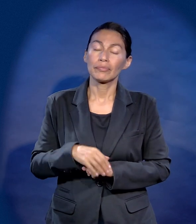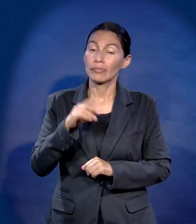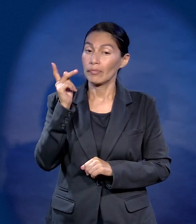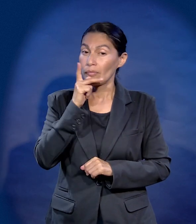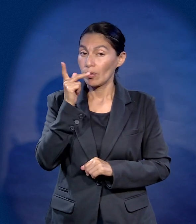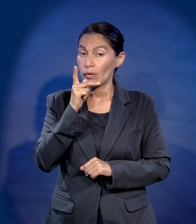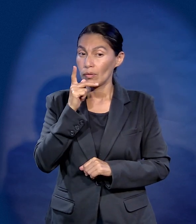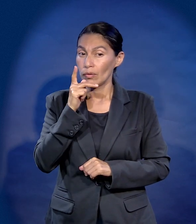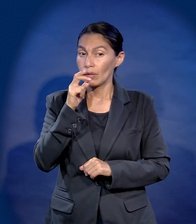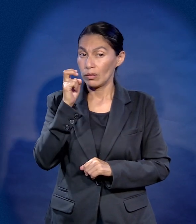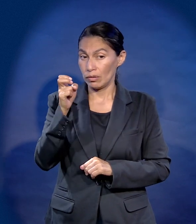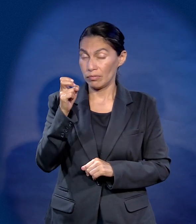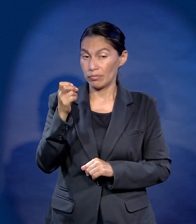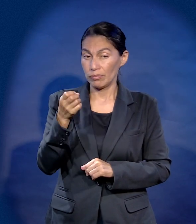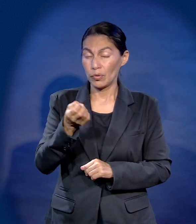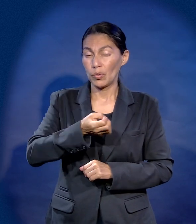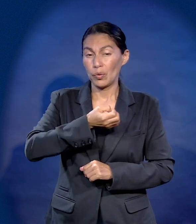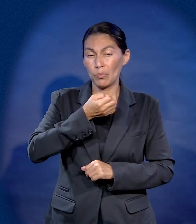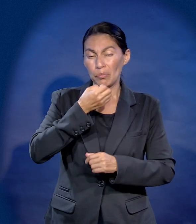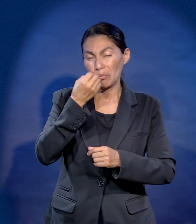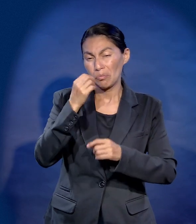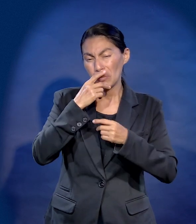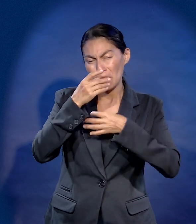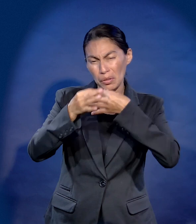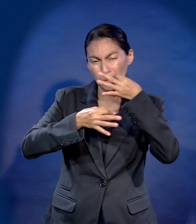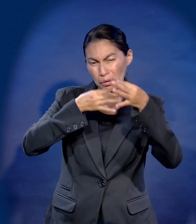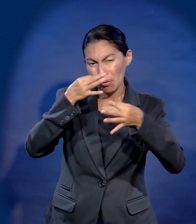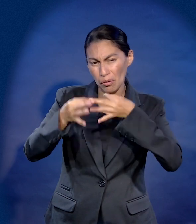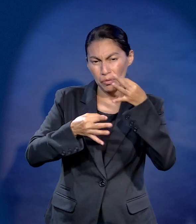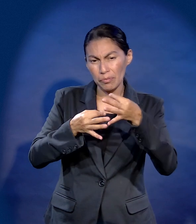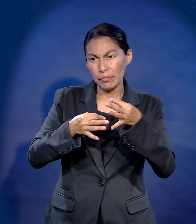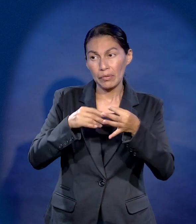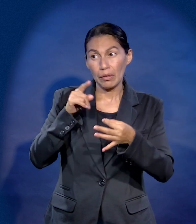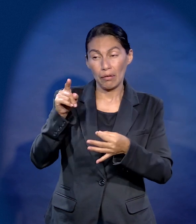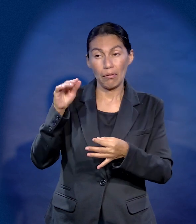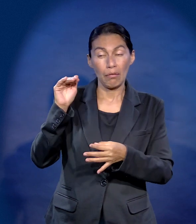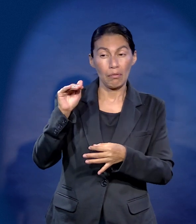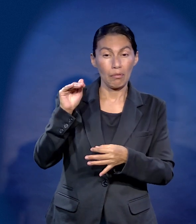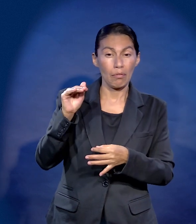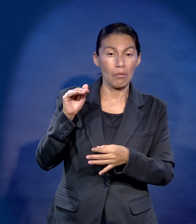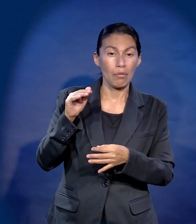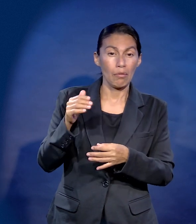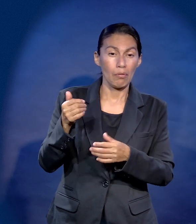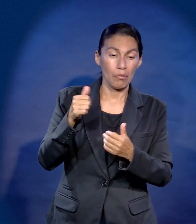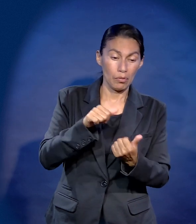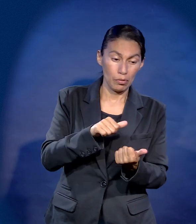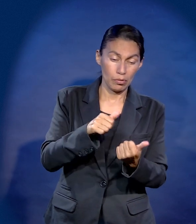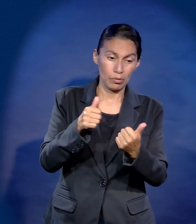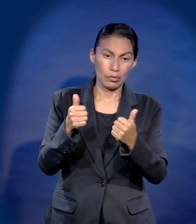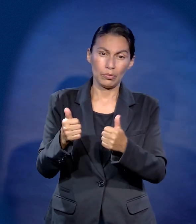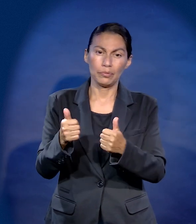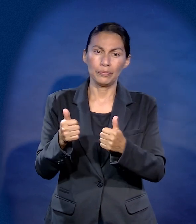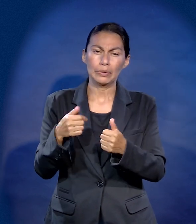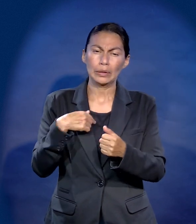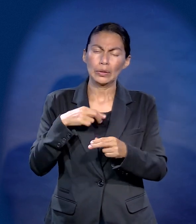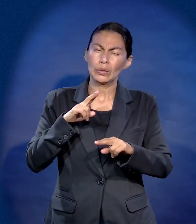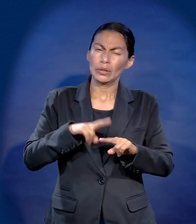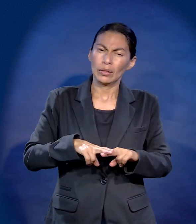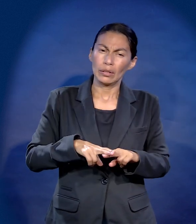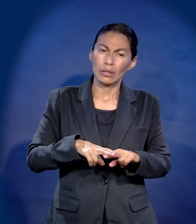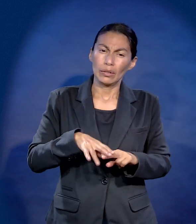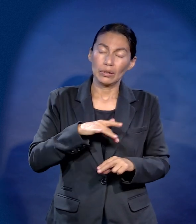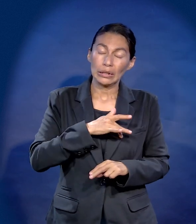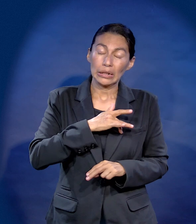allí. El pastor predicó esa semana de oración y una de esas noches hizo un llamado al bautismo. Yo estaba sentado ahí con mi